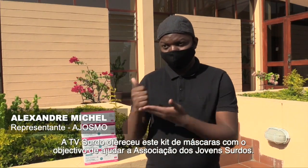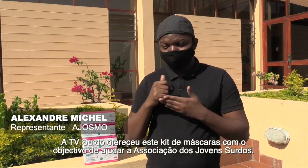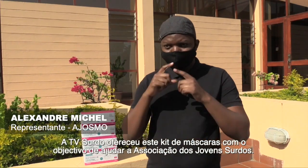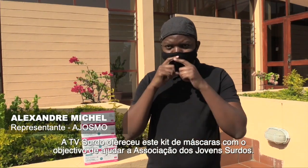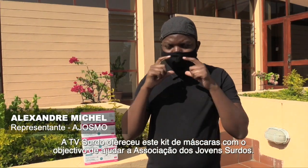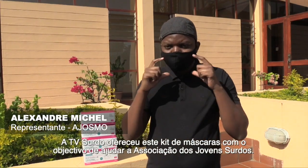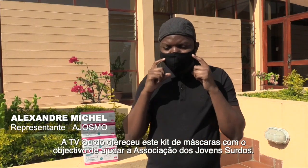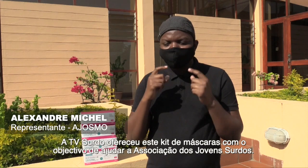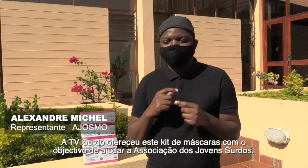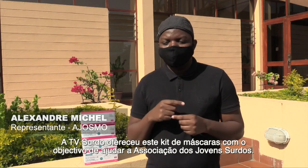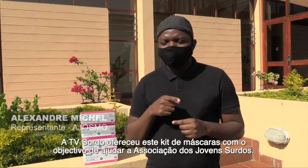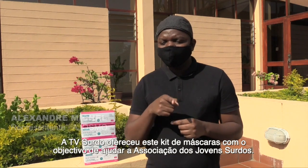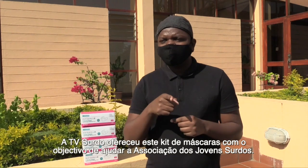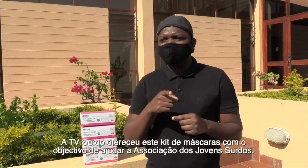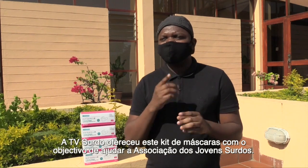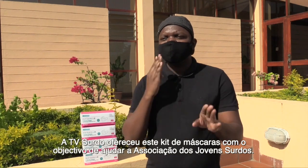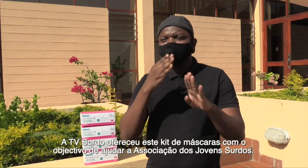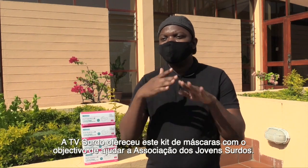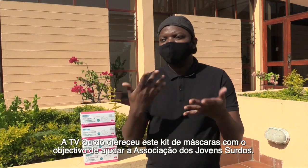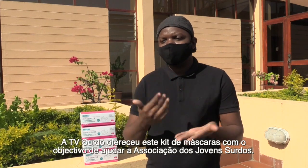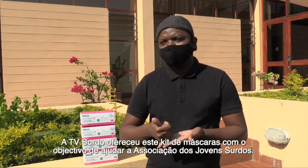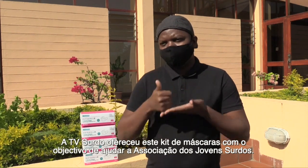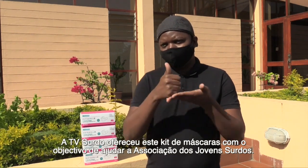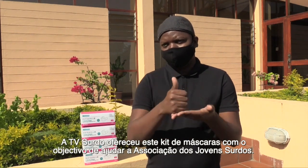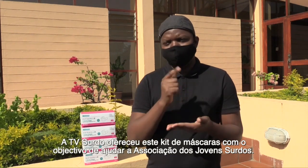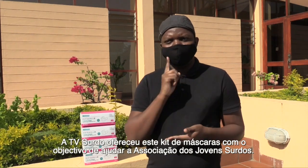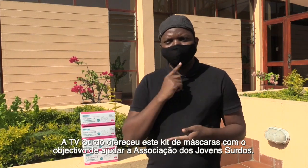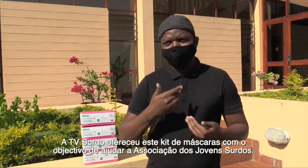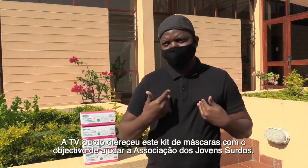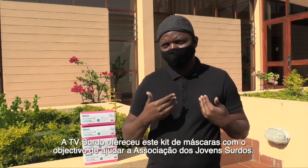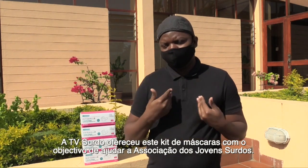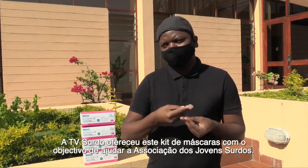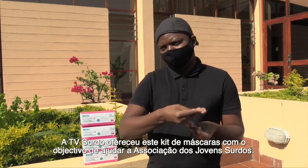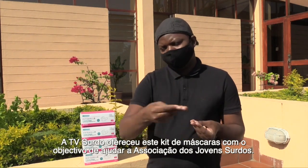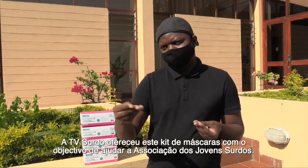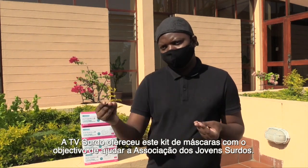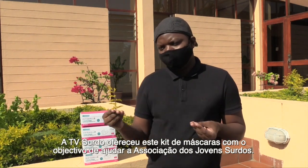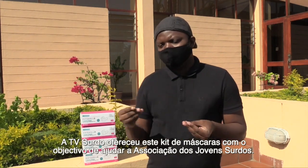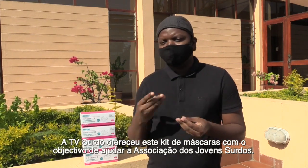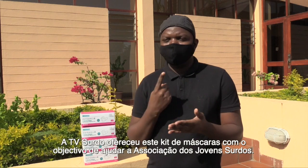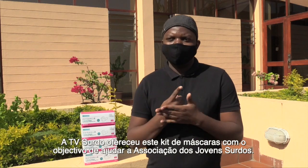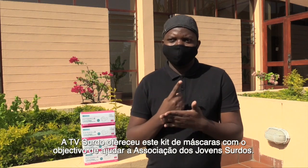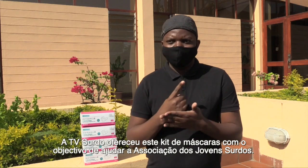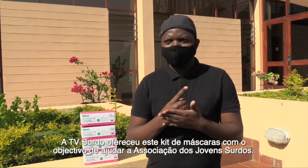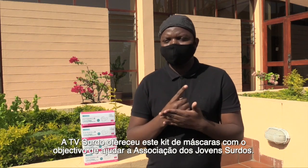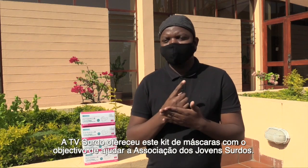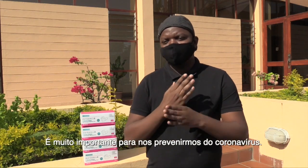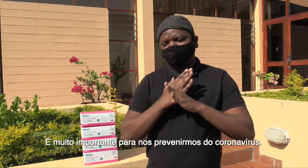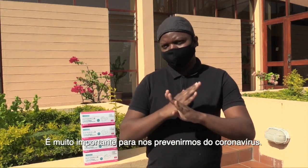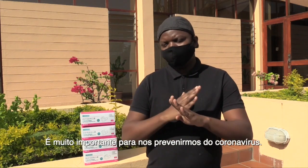A TV surdo ofereceu este kit de máscara. O objetivo é ajudar a ação dos jovens surdos.